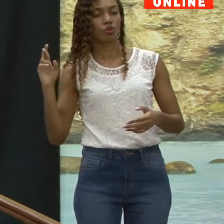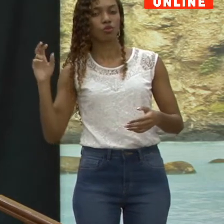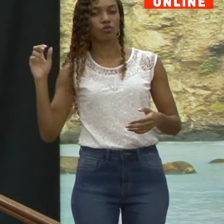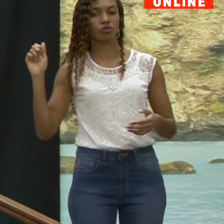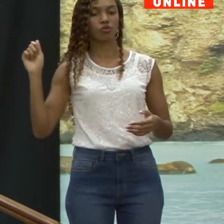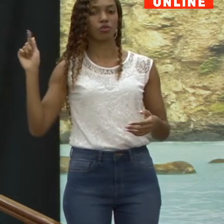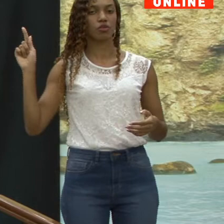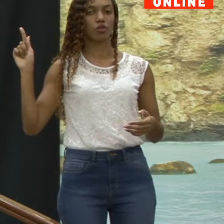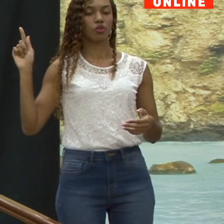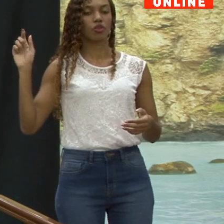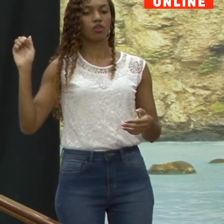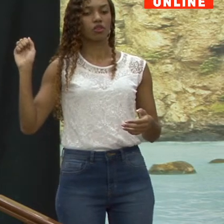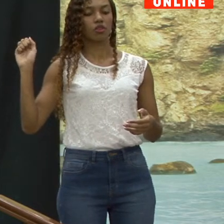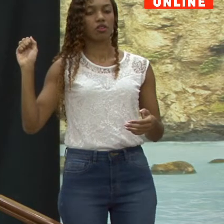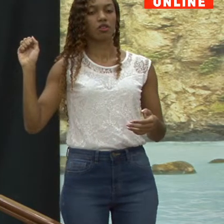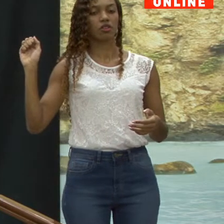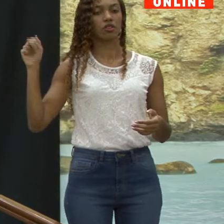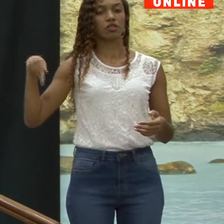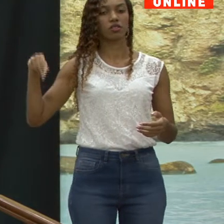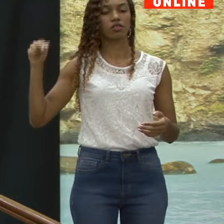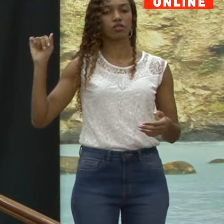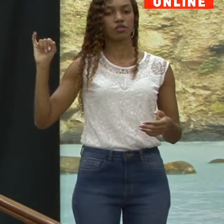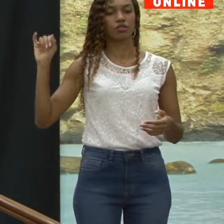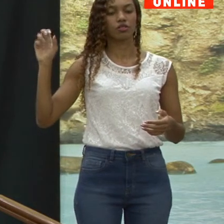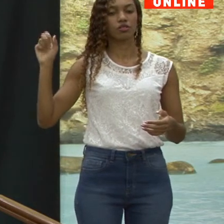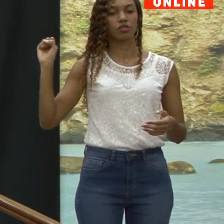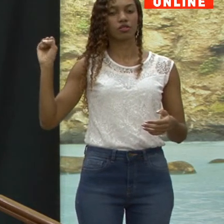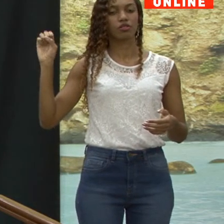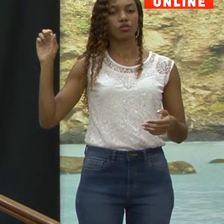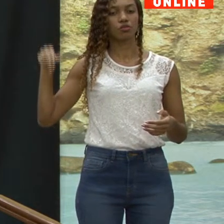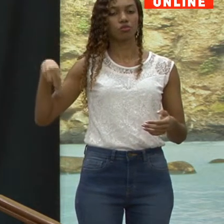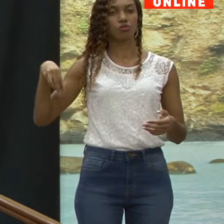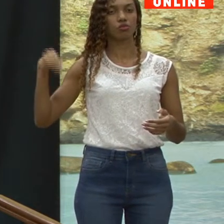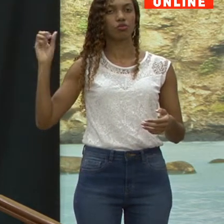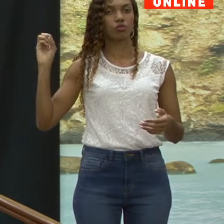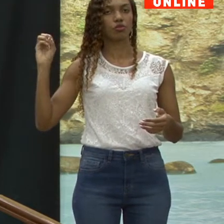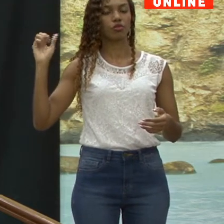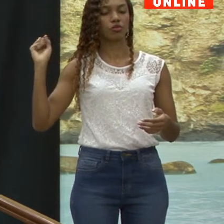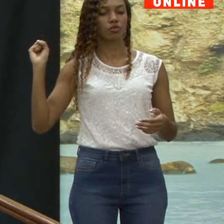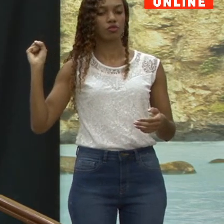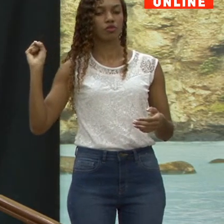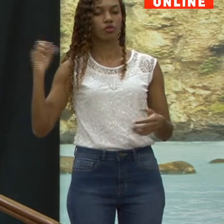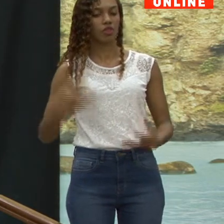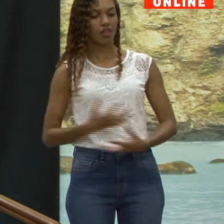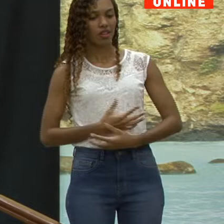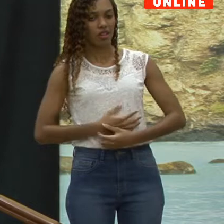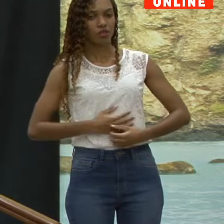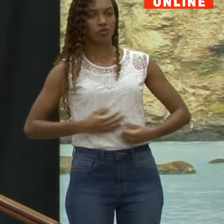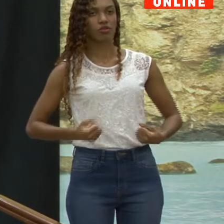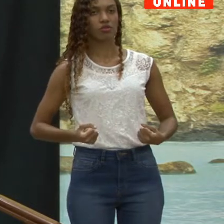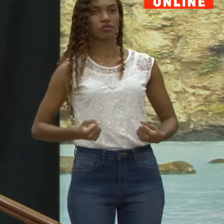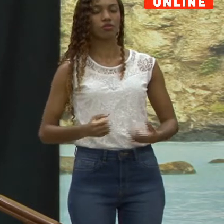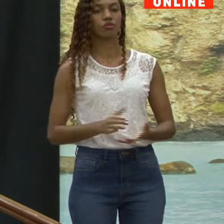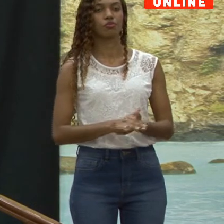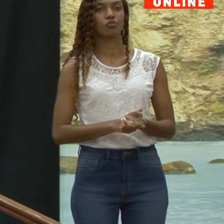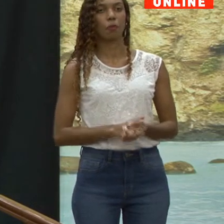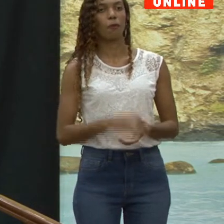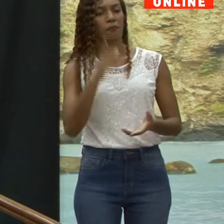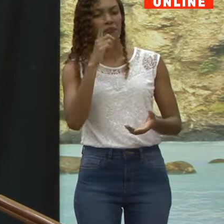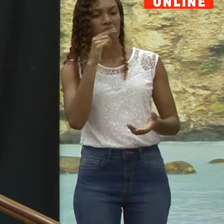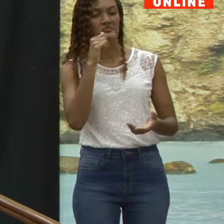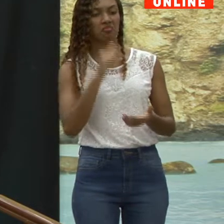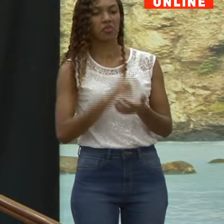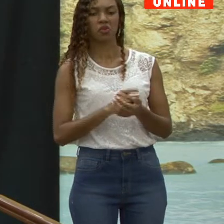intestino. É exatamente isso. Resseca o intestino. Não é água de má qualidade, porque